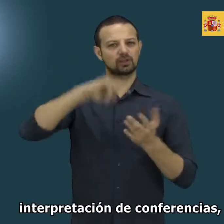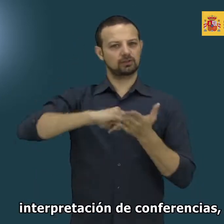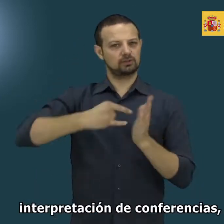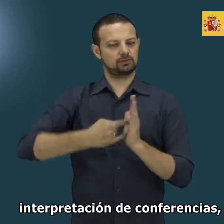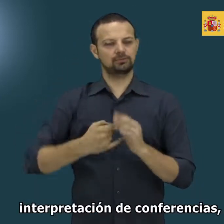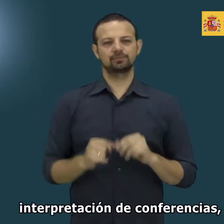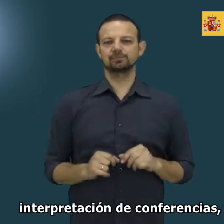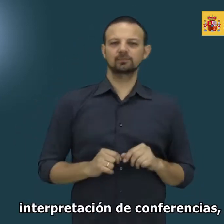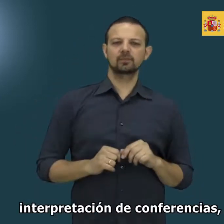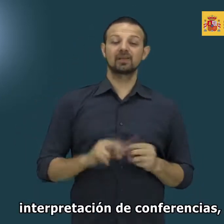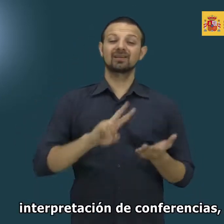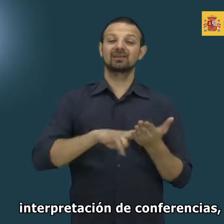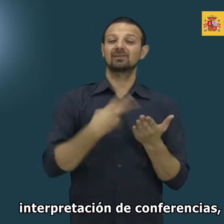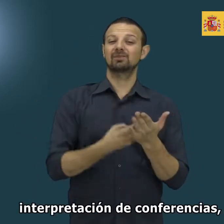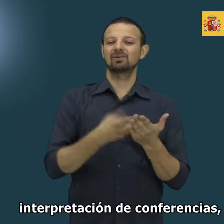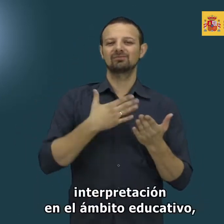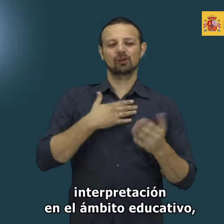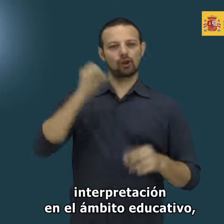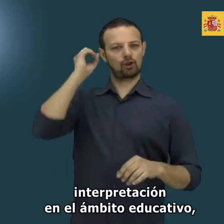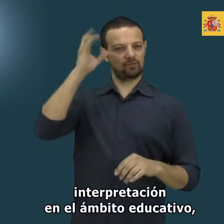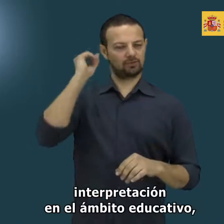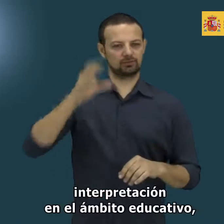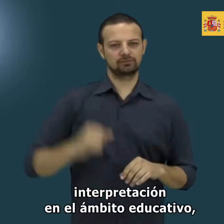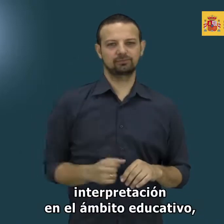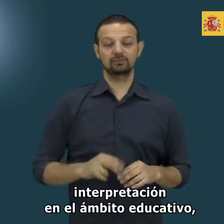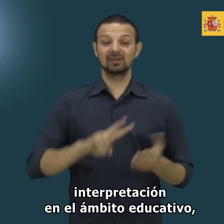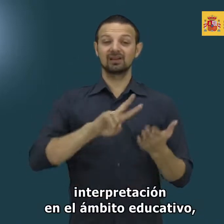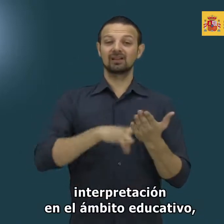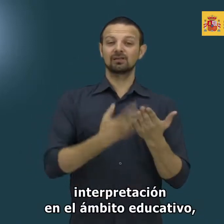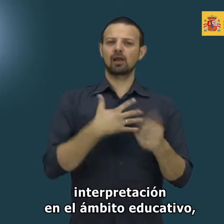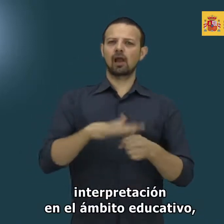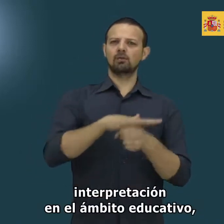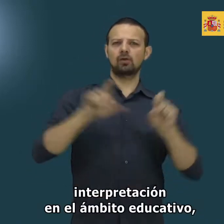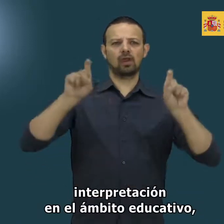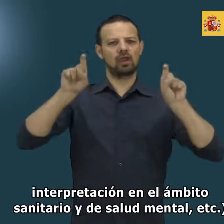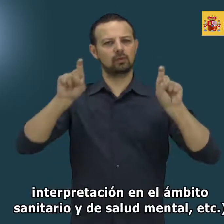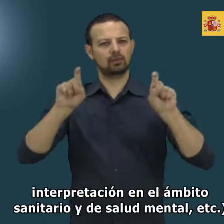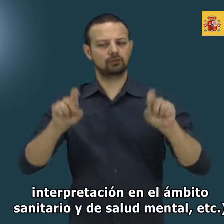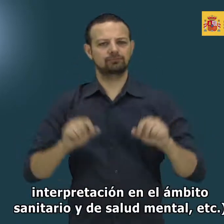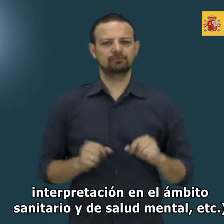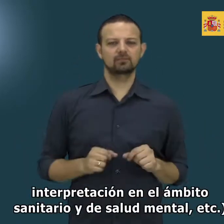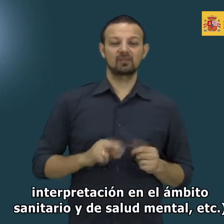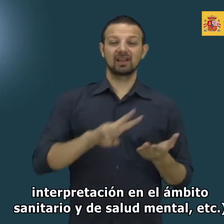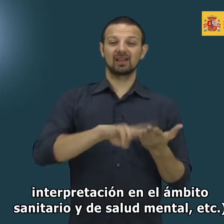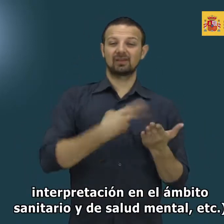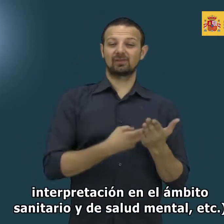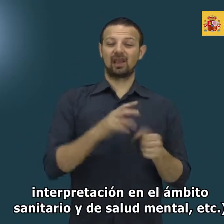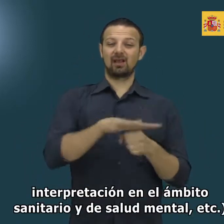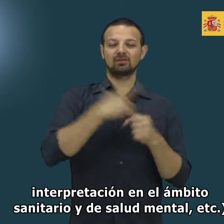interpretación de conferencias, interpretación en el ámbito educativo, interpretación en el ámbito sanitario y